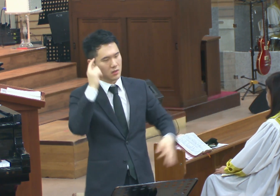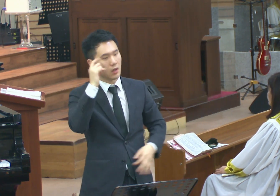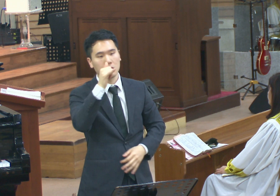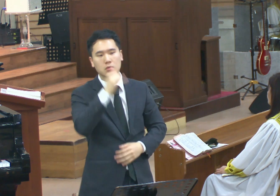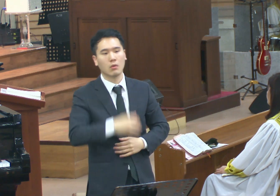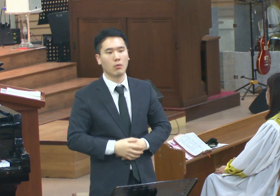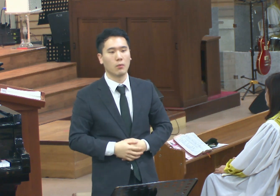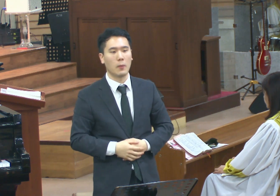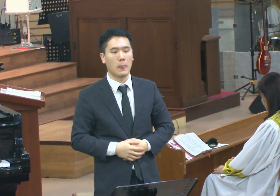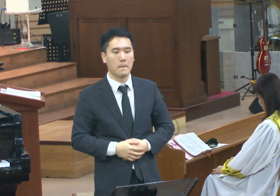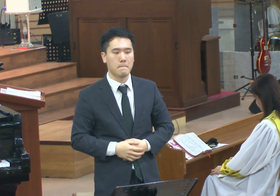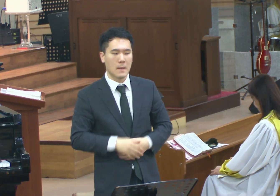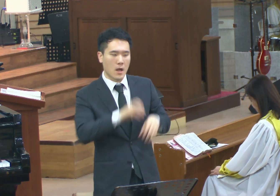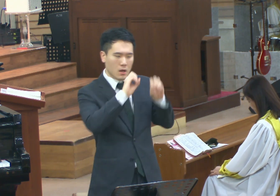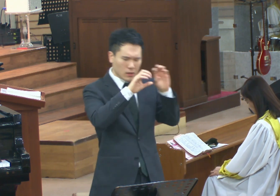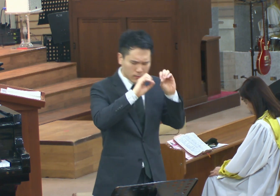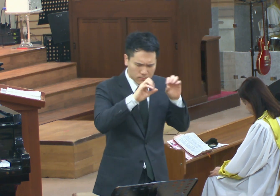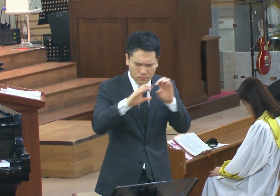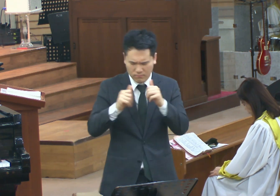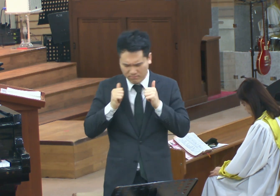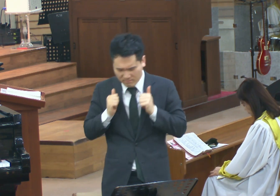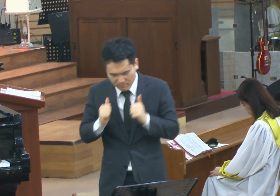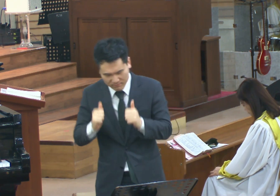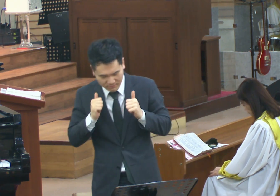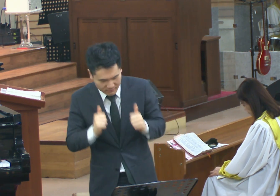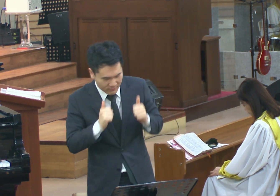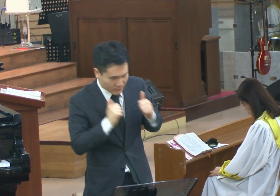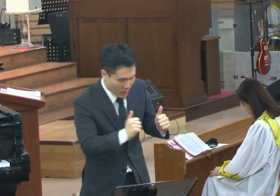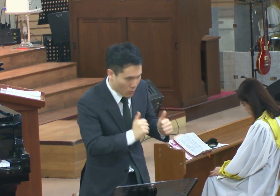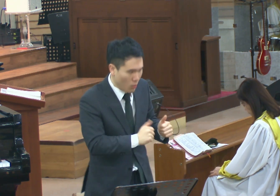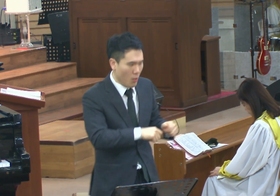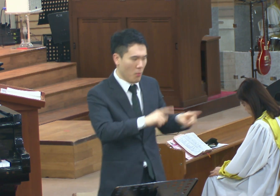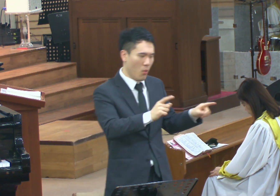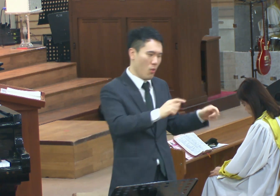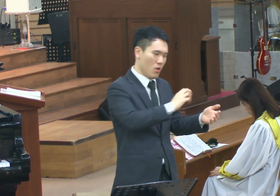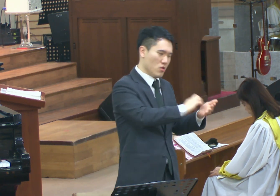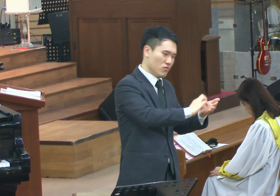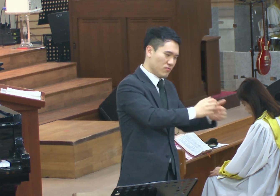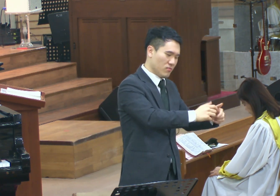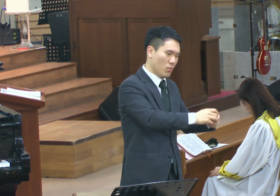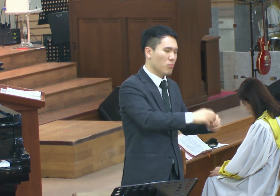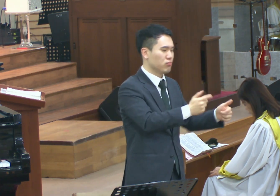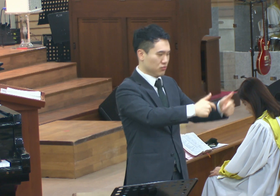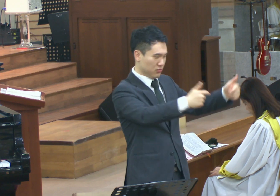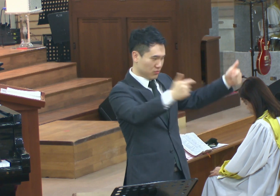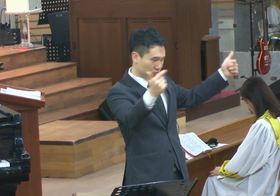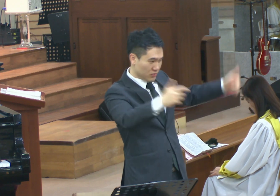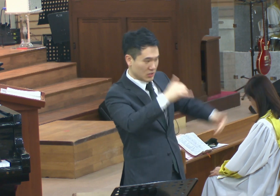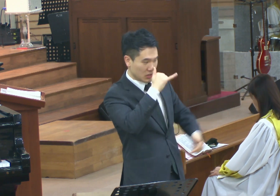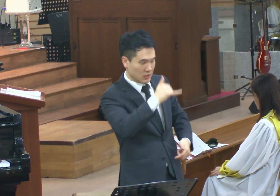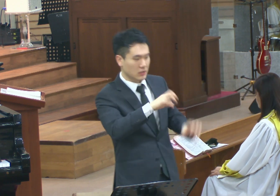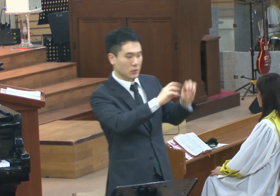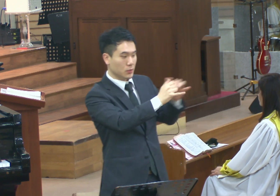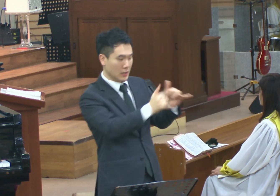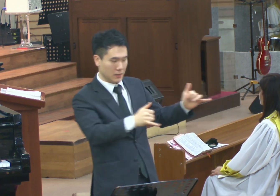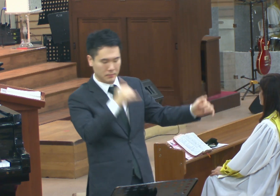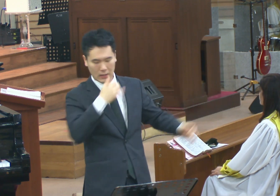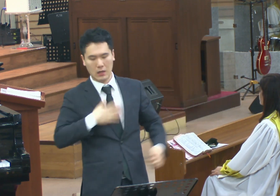선교를 열심히 하고 열매가 좋은 어떤 선교사님 소개받고 만났는데 그 선교사님은 정말 많은 일을 하셨어요. 교회 개척을 참 많이